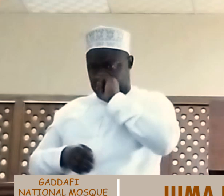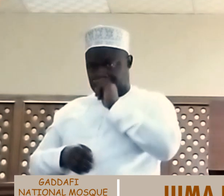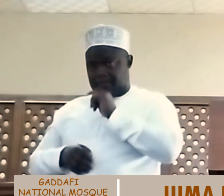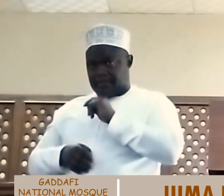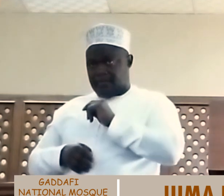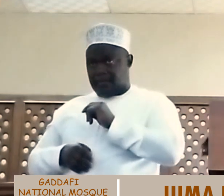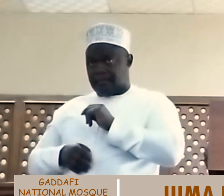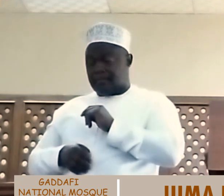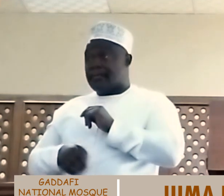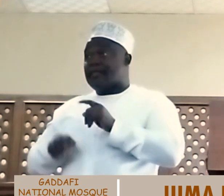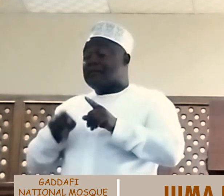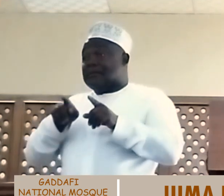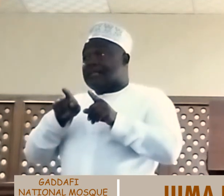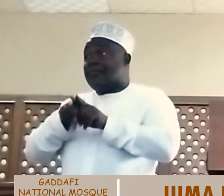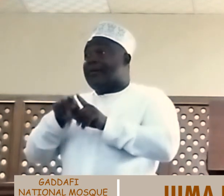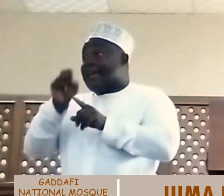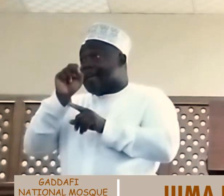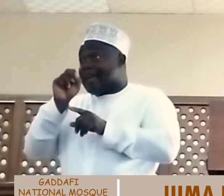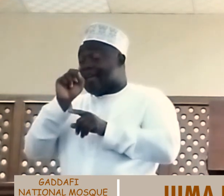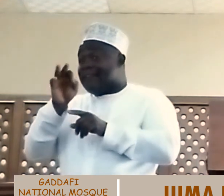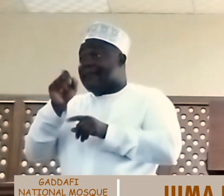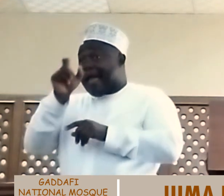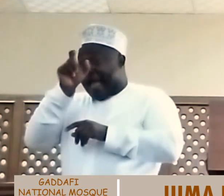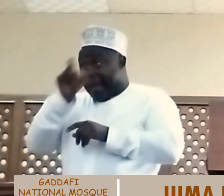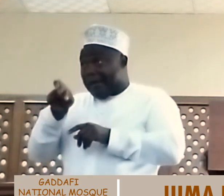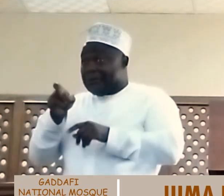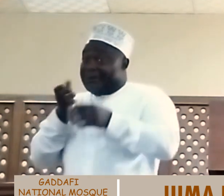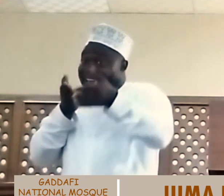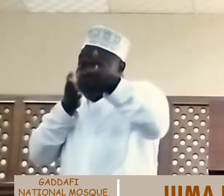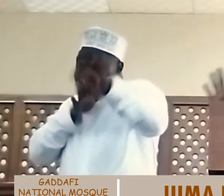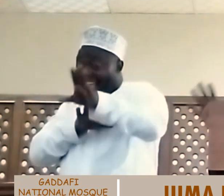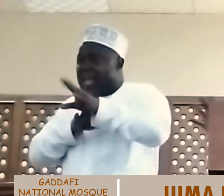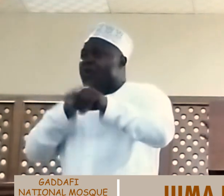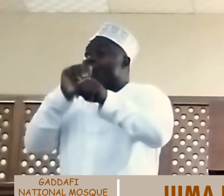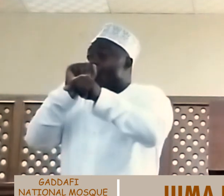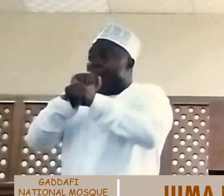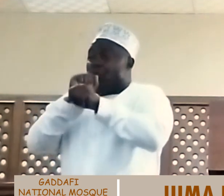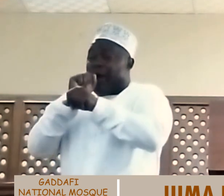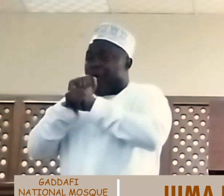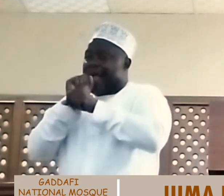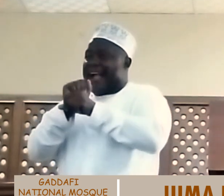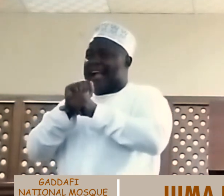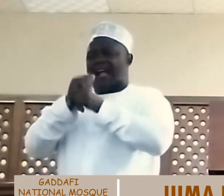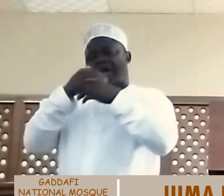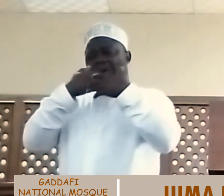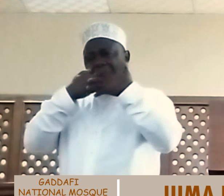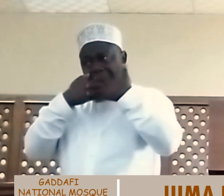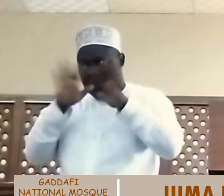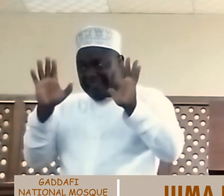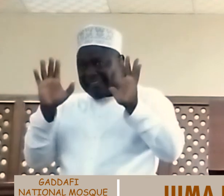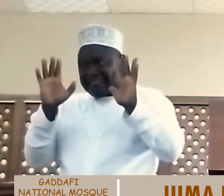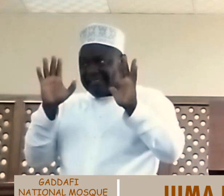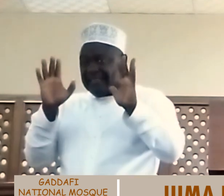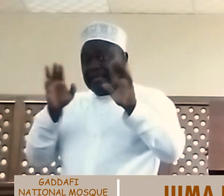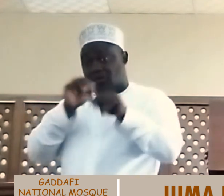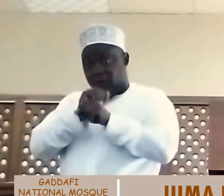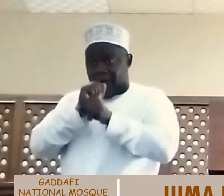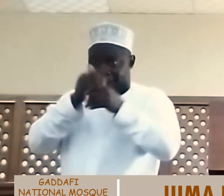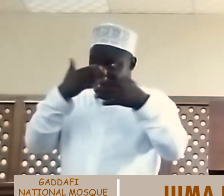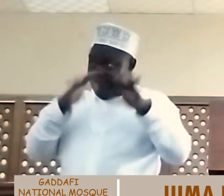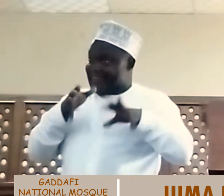wa ilmun yuntafau bihi, era omuntu wadde afudde emirimu gy'emirala ne gikutukawo olw'okuba gibadde gikolebwa ye yennyini ate